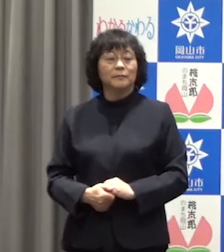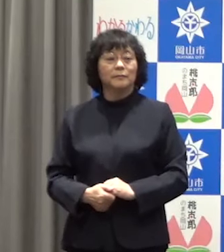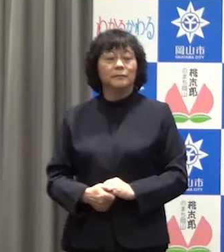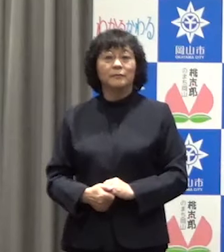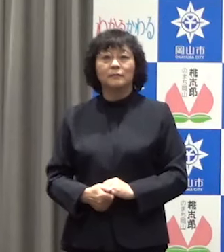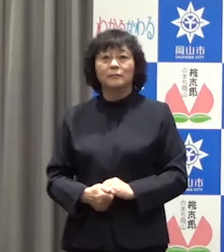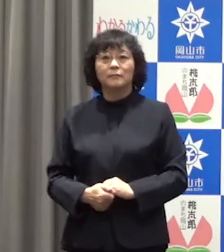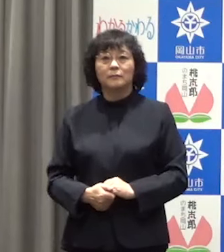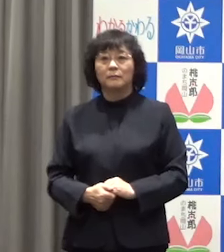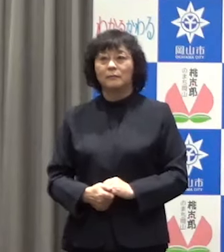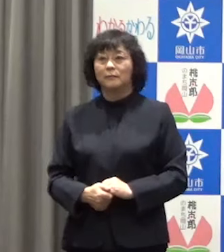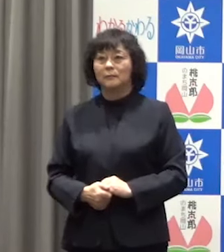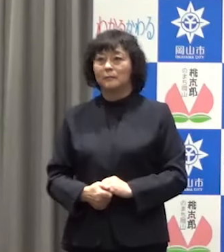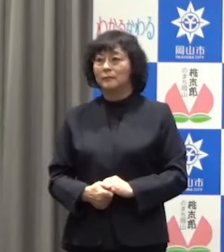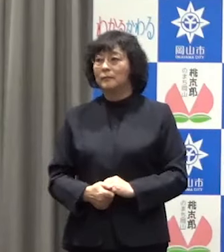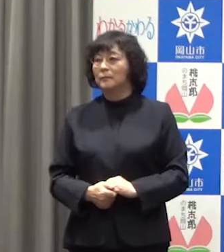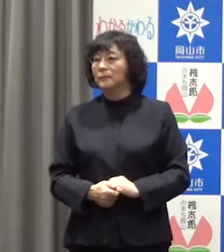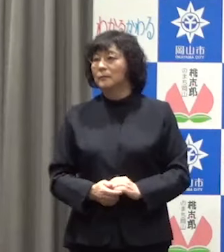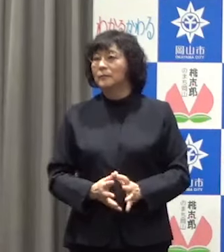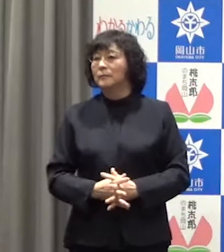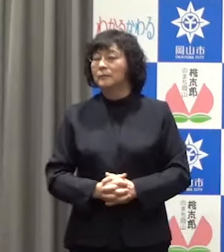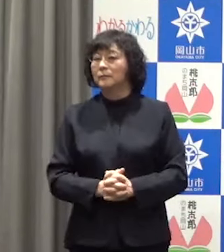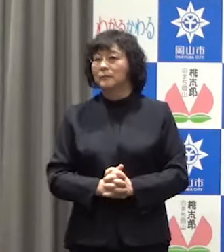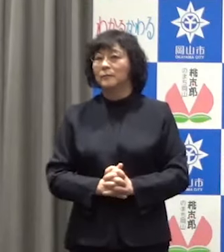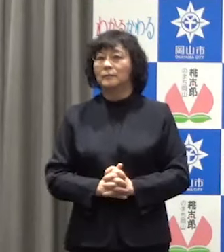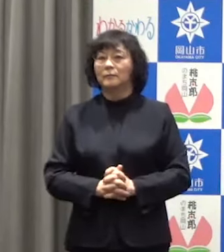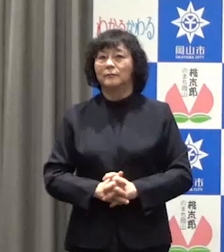業務範囲の一覧表を持ってる、